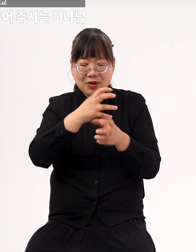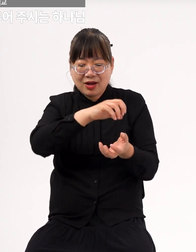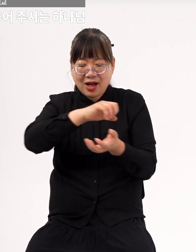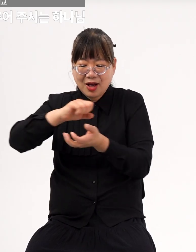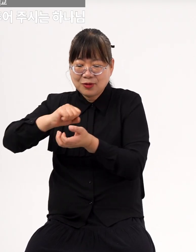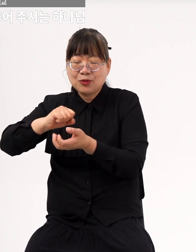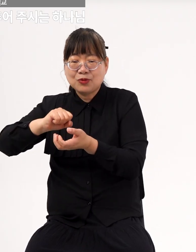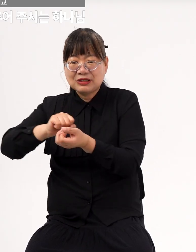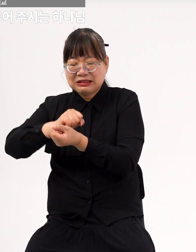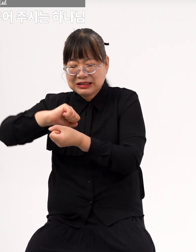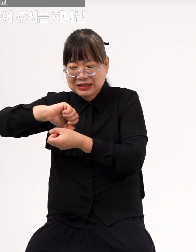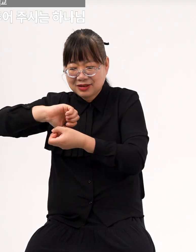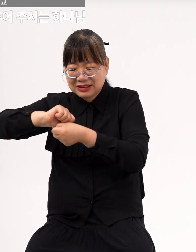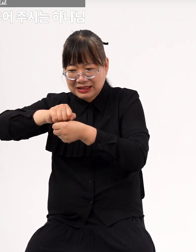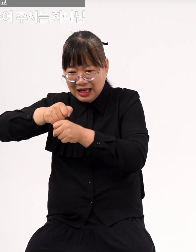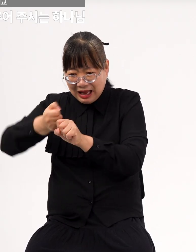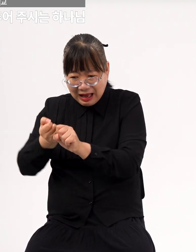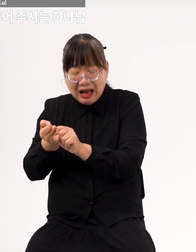어떻게 됐어요?